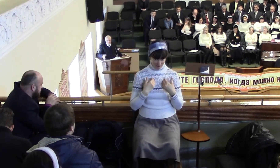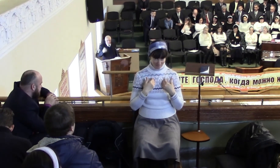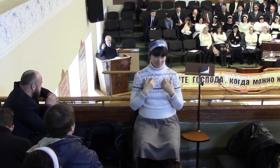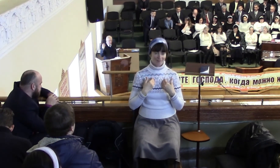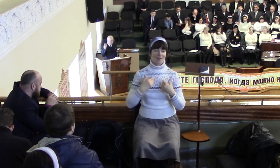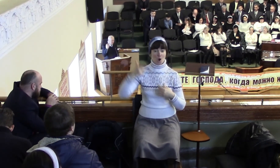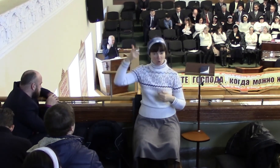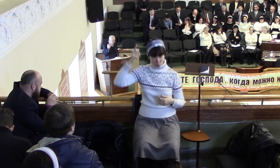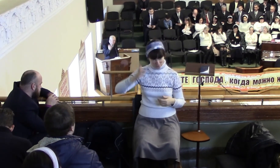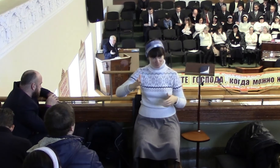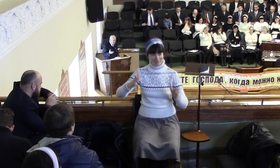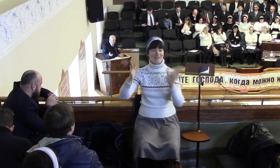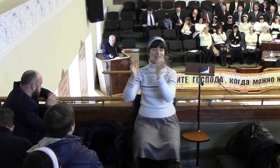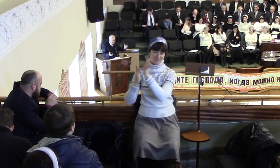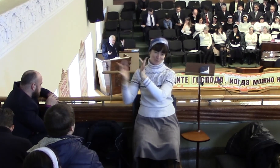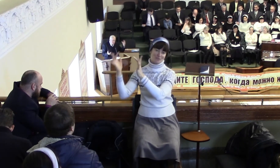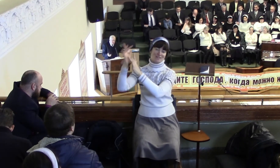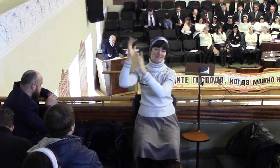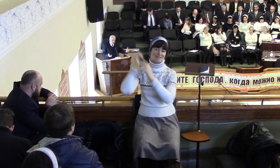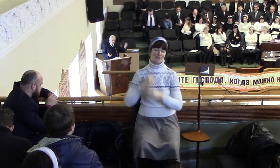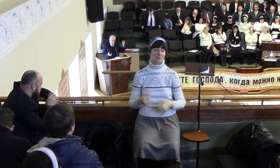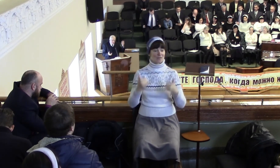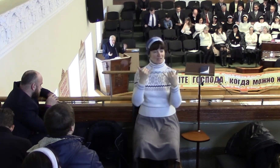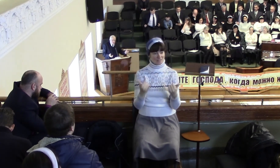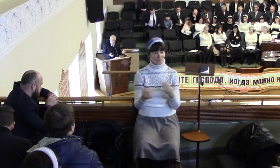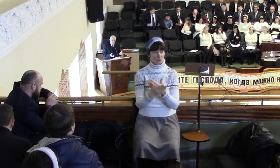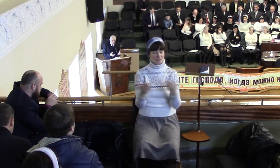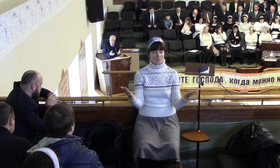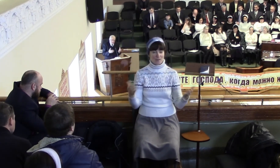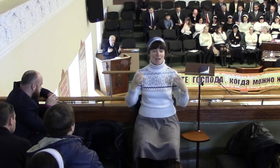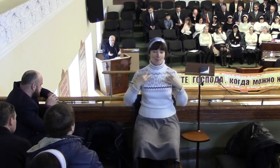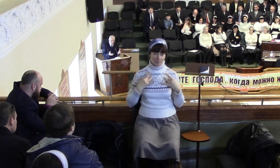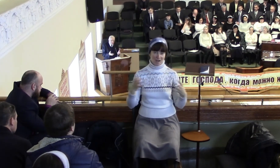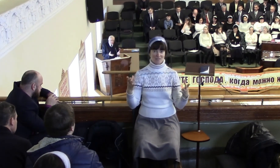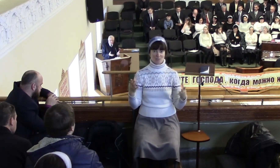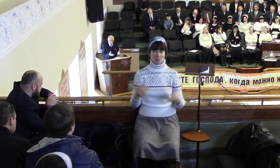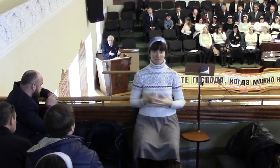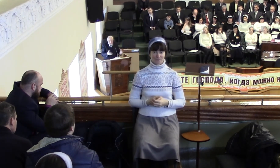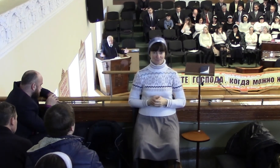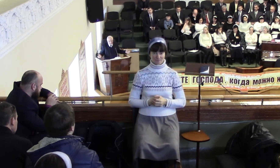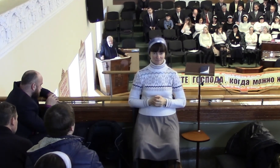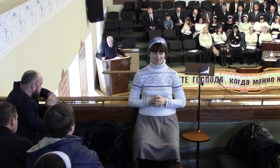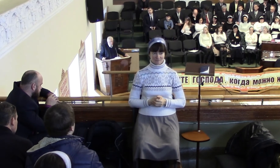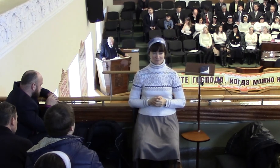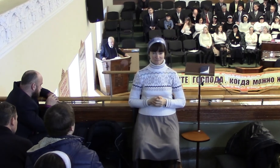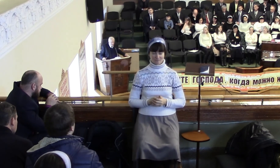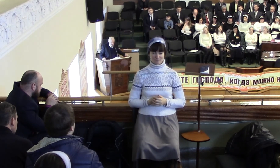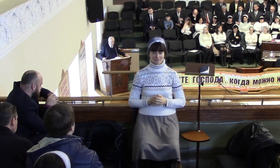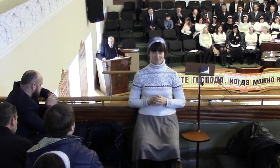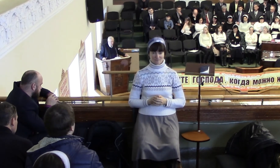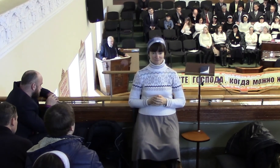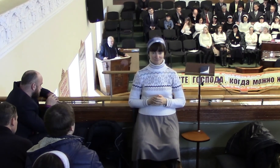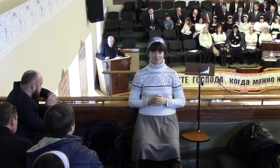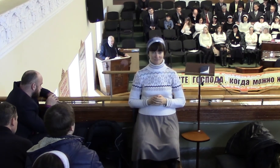мы действительно сегодня праздны, мы сегодня отмечаем не то, что мы такие хорошенькие, нам удалось сохранить себя в этом